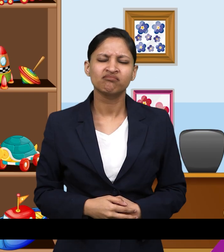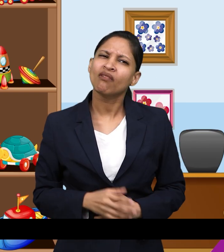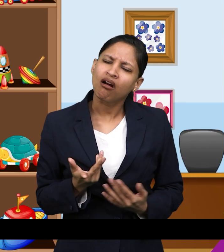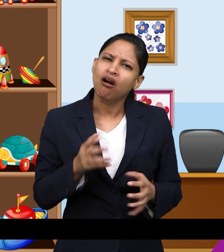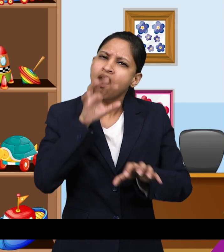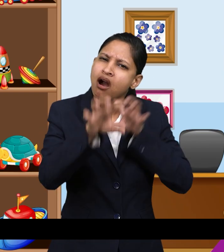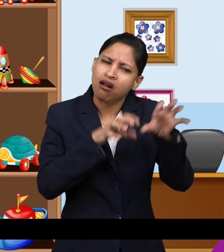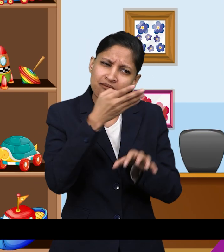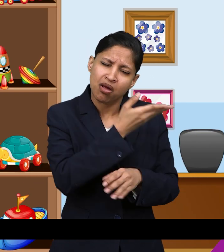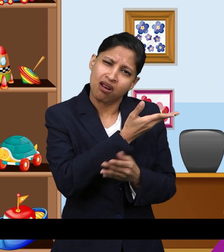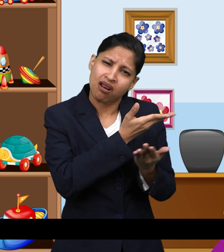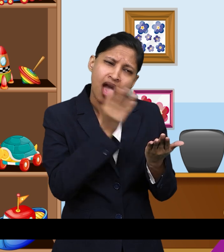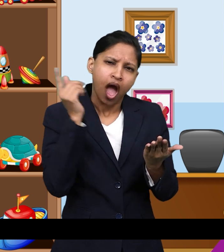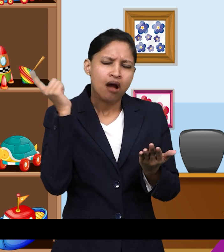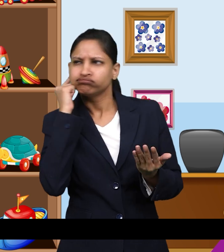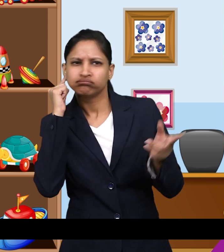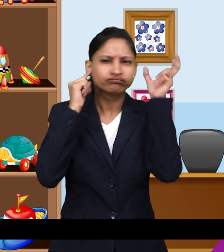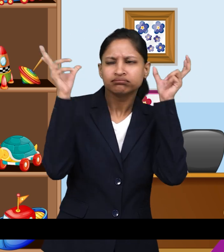वे कैसे सुनते हैं?